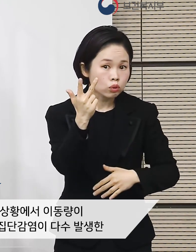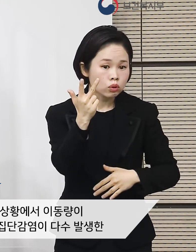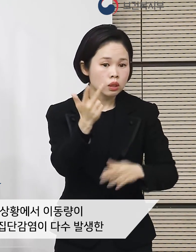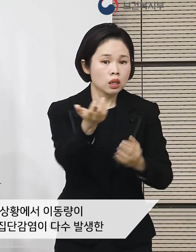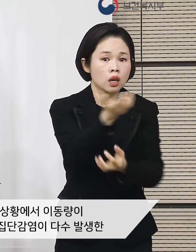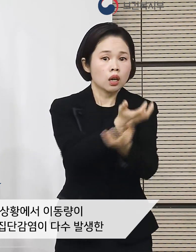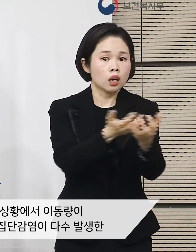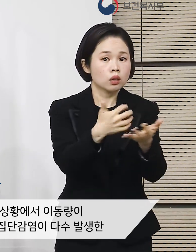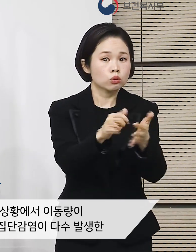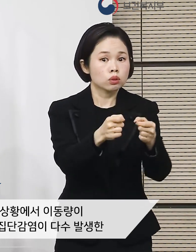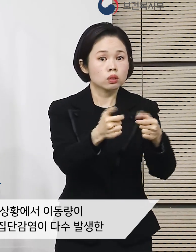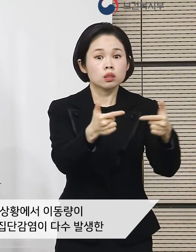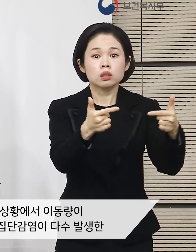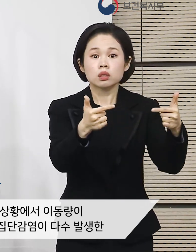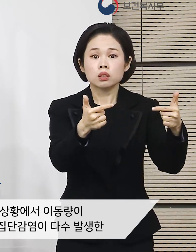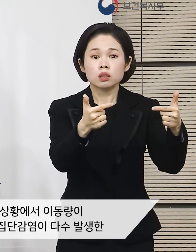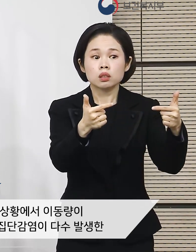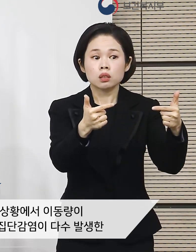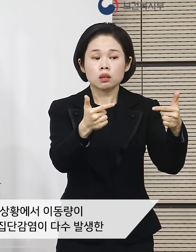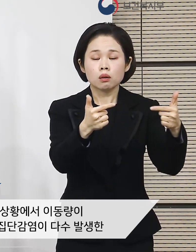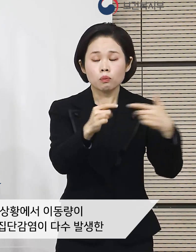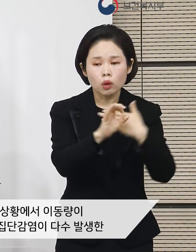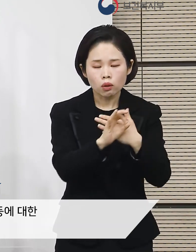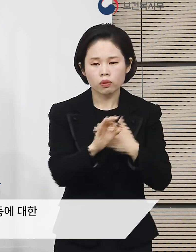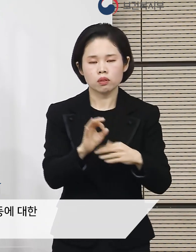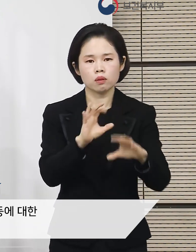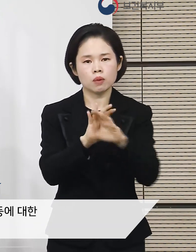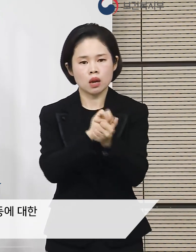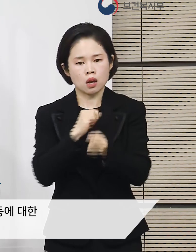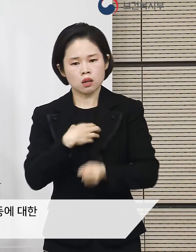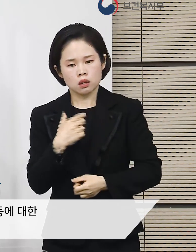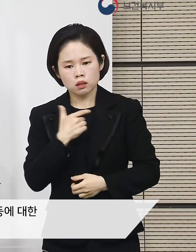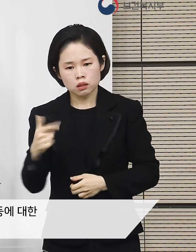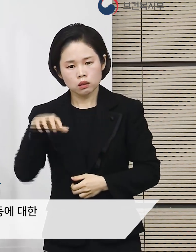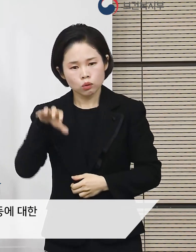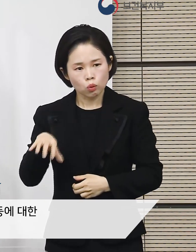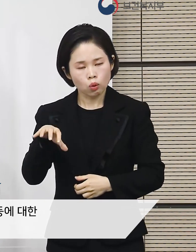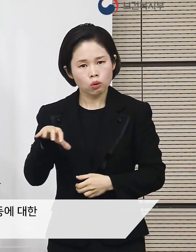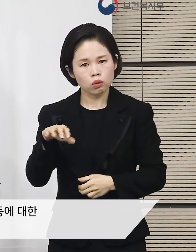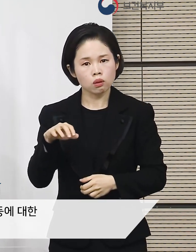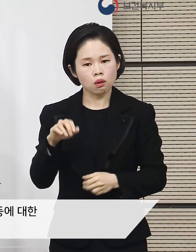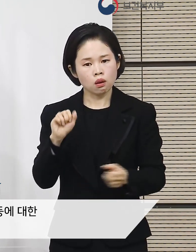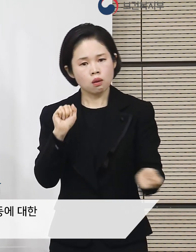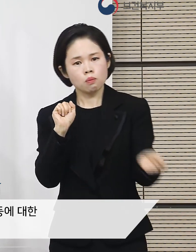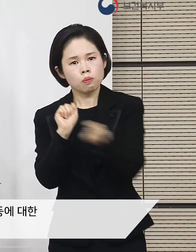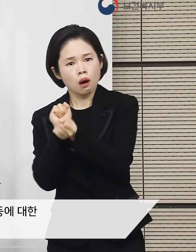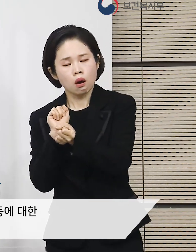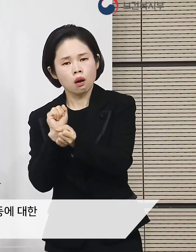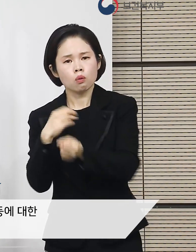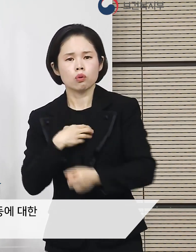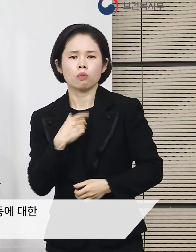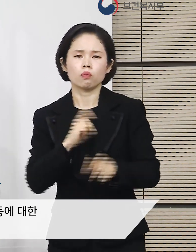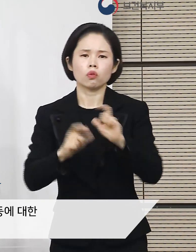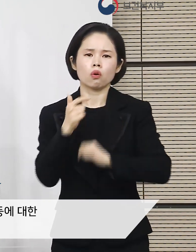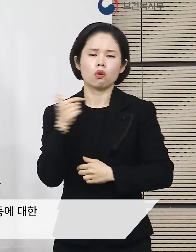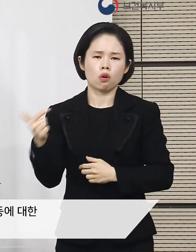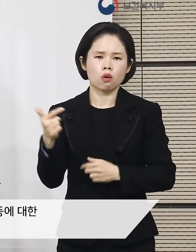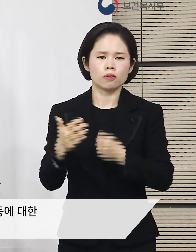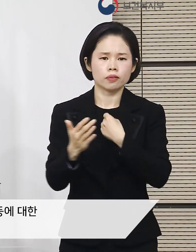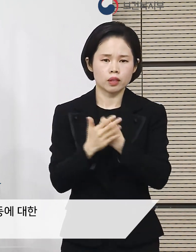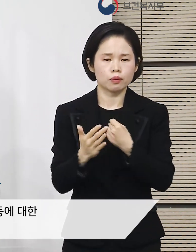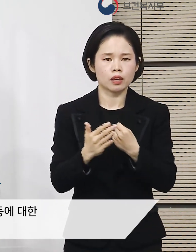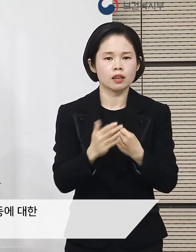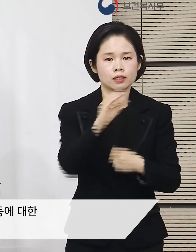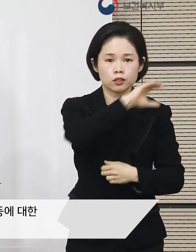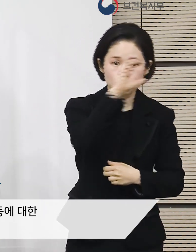고려하면 최근 집단 감염이 다수 발생한 고위험 시설과 성탄절과 연말 연시의 모임과 여행